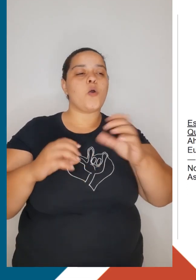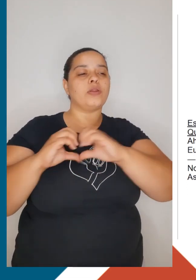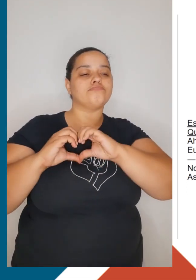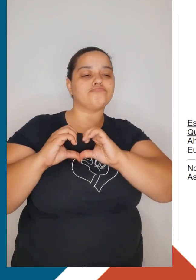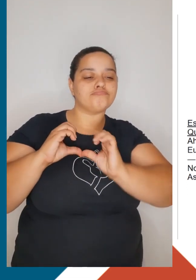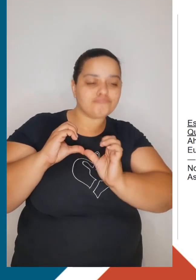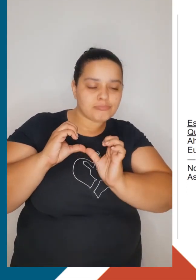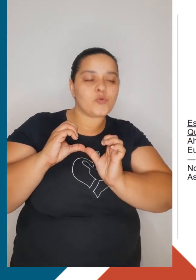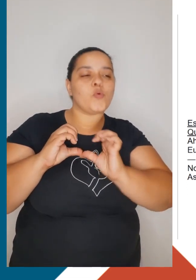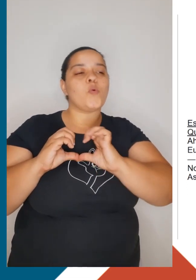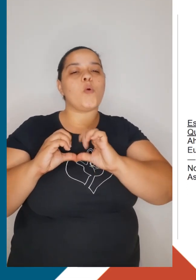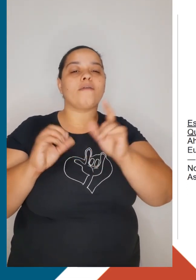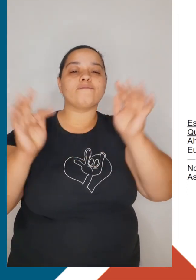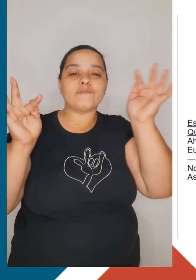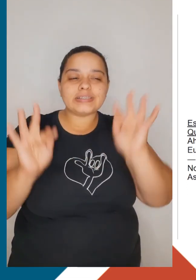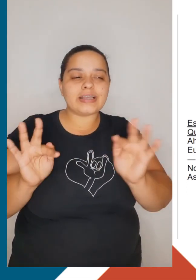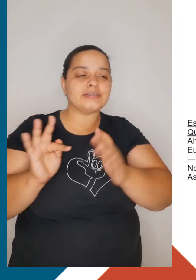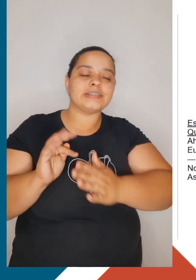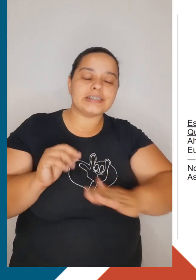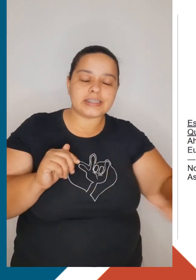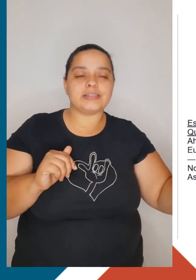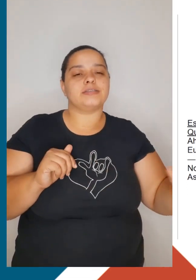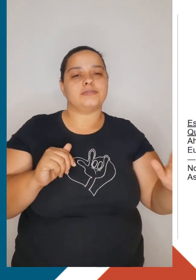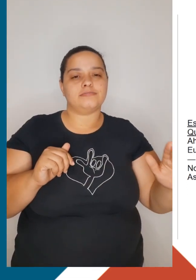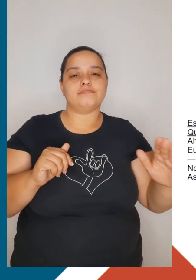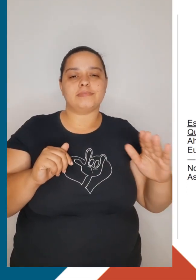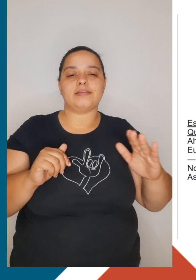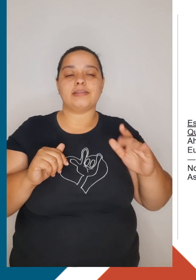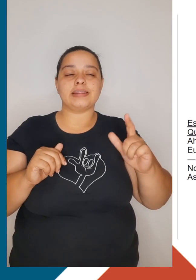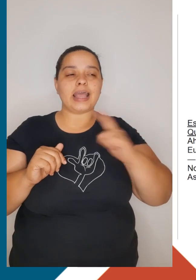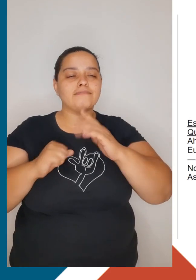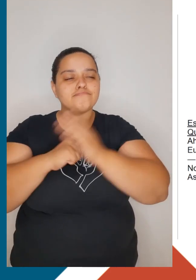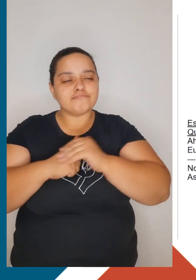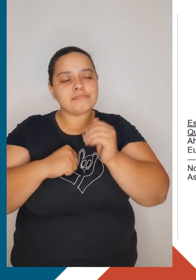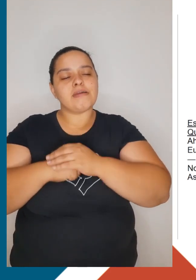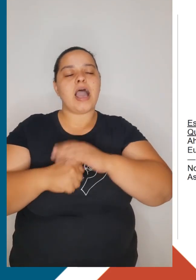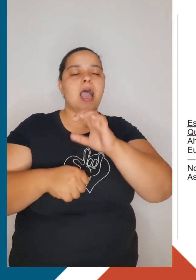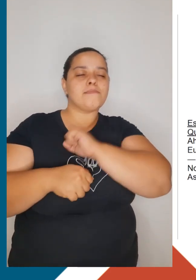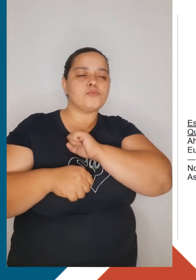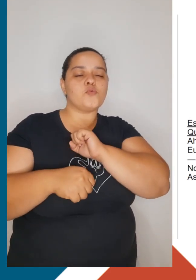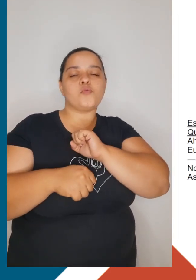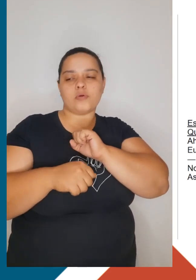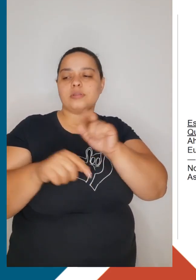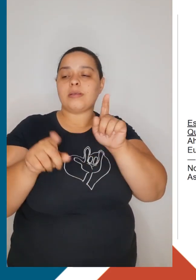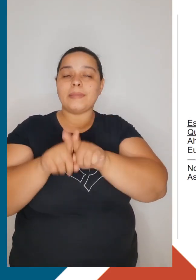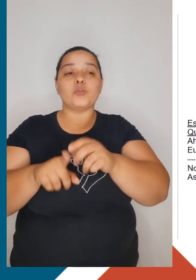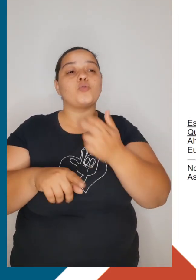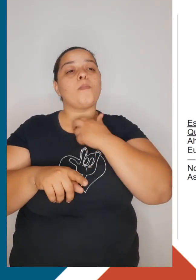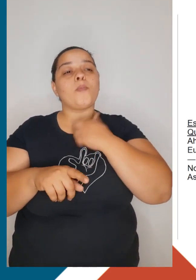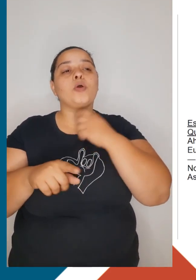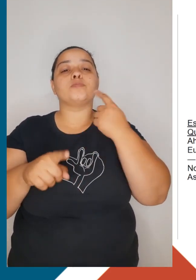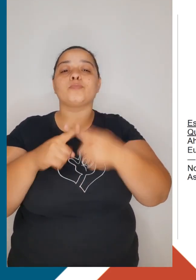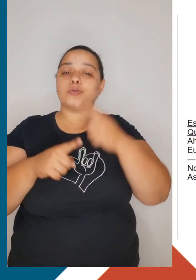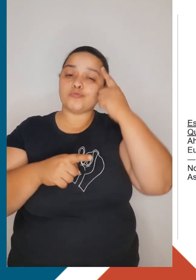despedaçado a infelicidade pelas alegrias de infância, como prova de sua ternura e de seu amor, mas não pode porque não